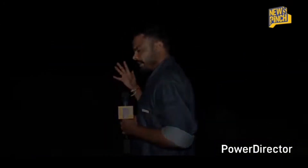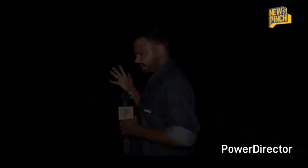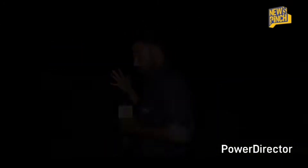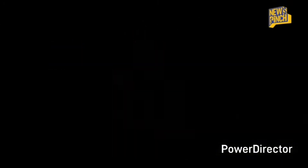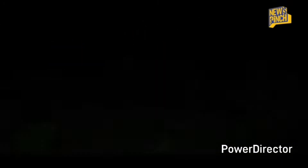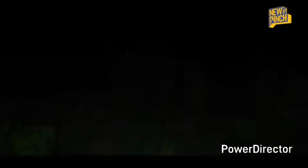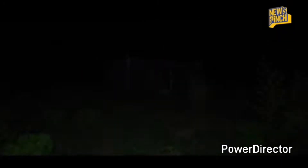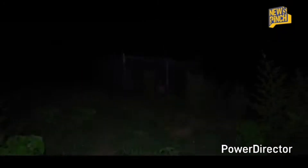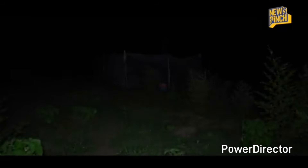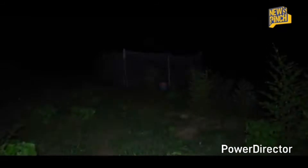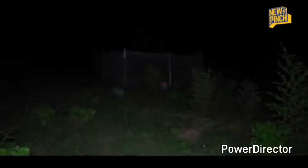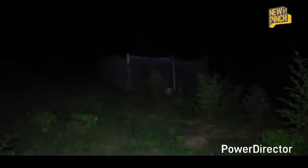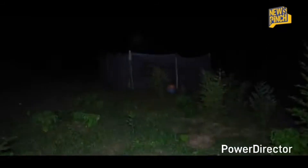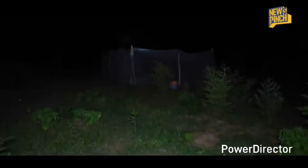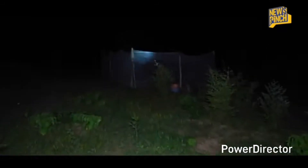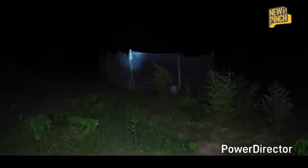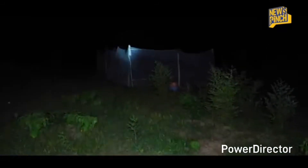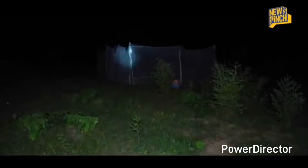बहुत ही रेयर है।